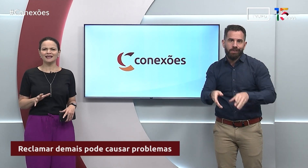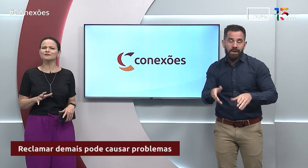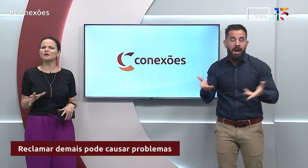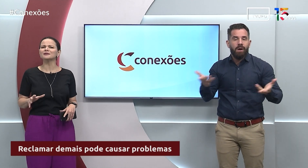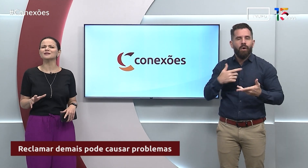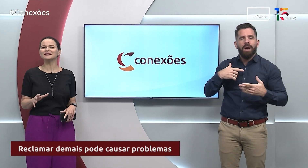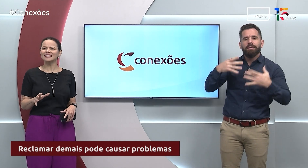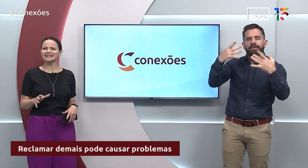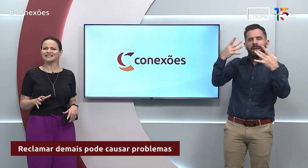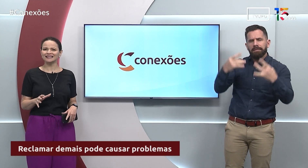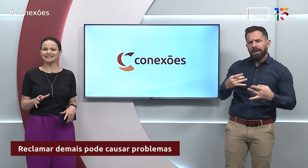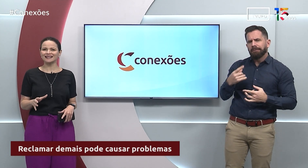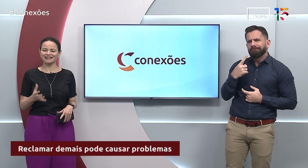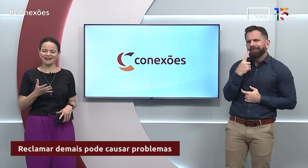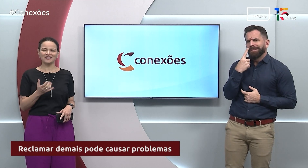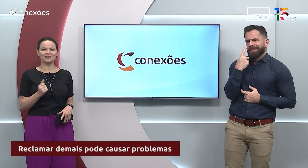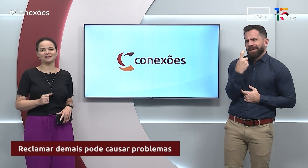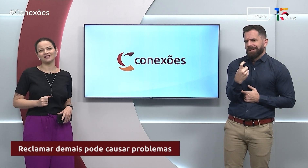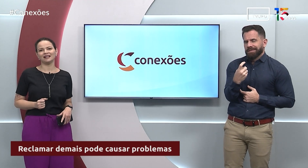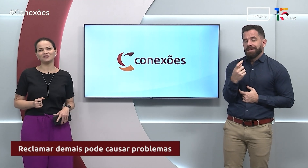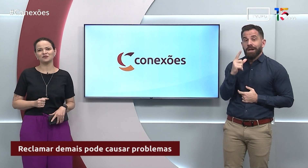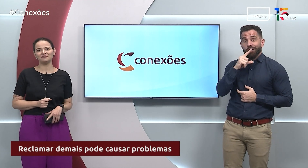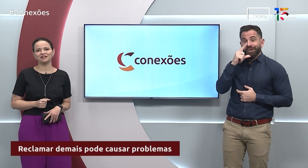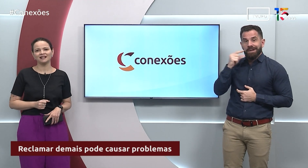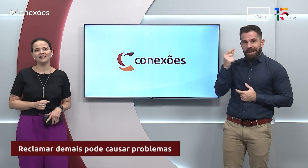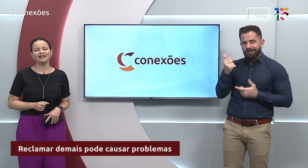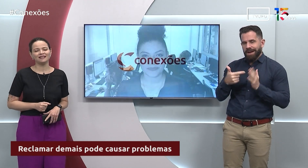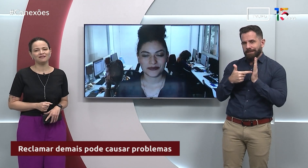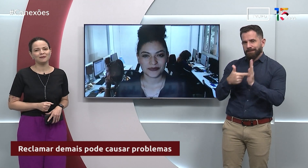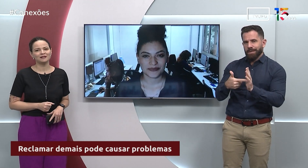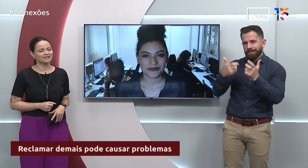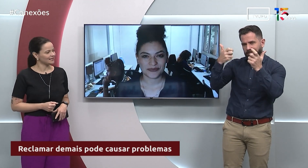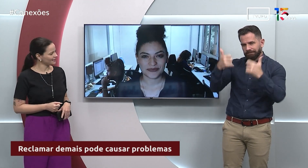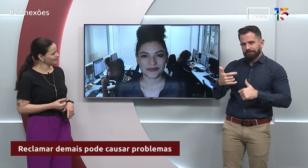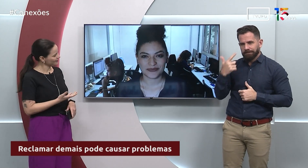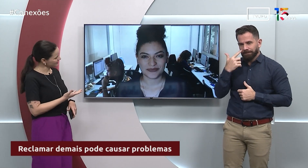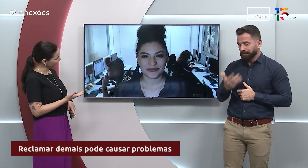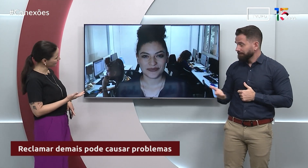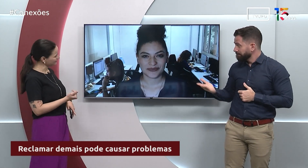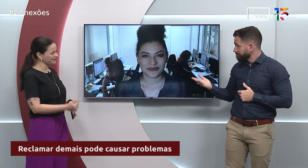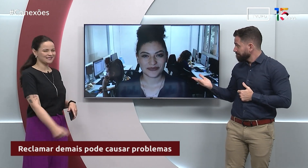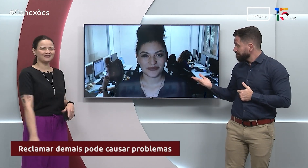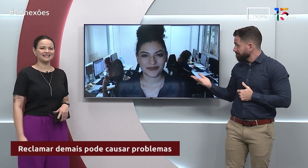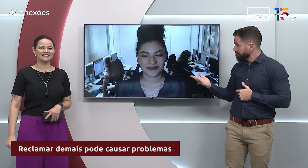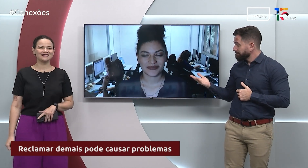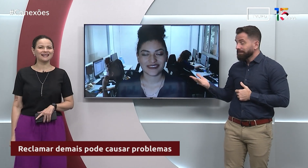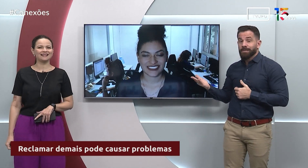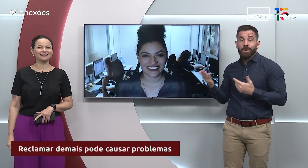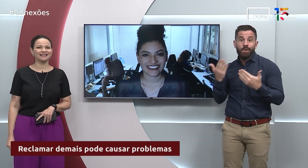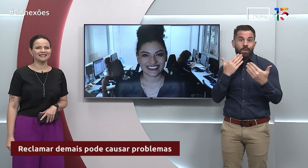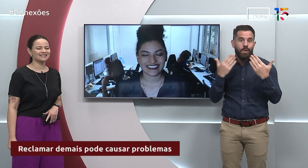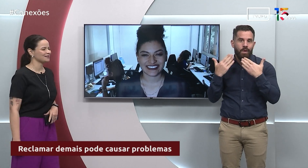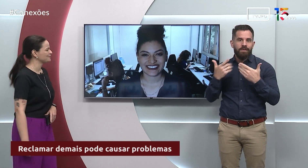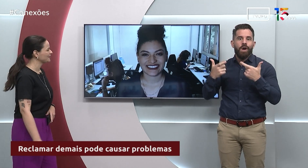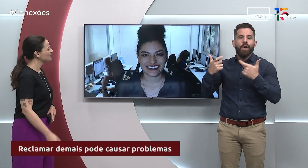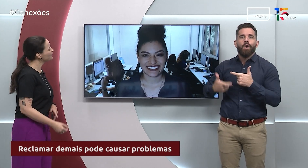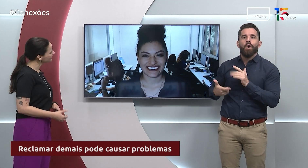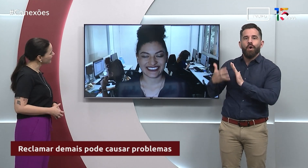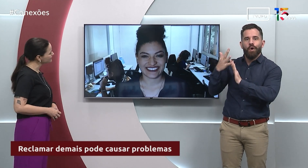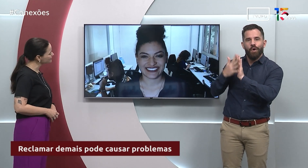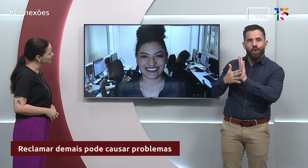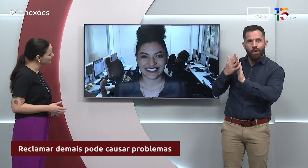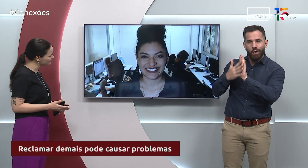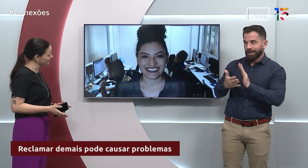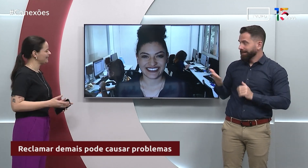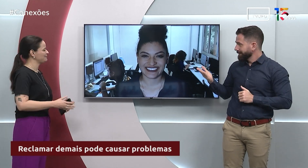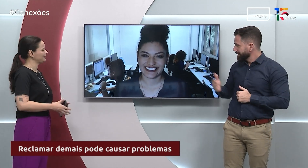sobre essa informação interessante, agora com a Janaína de Oliveira, que vai aparecer aqui na nossa tela e conversa com a gente direto da redação. Boa